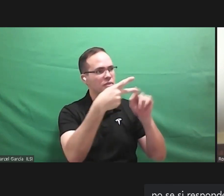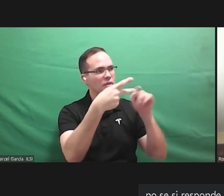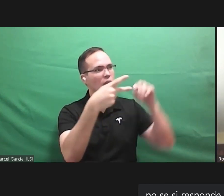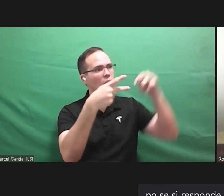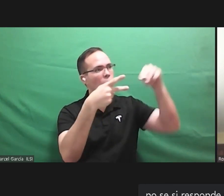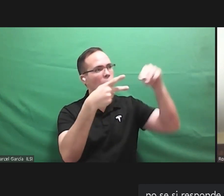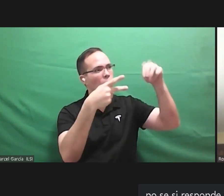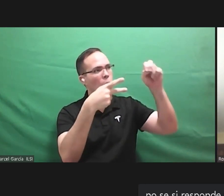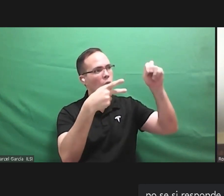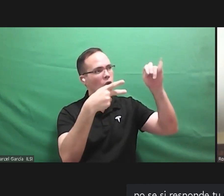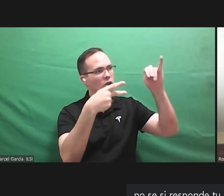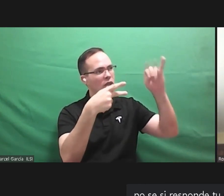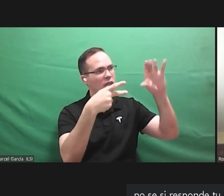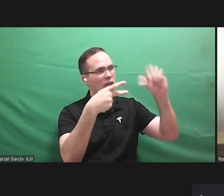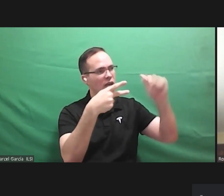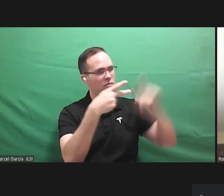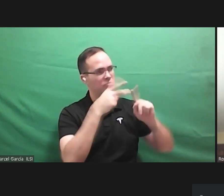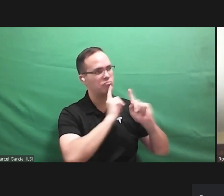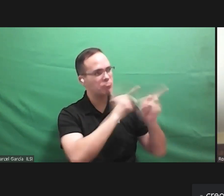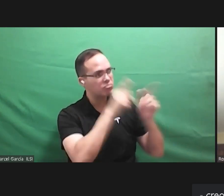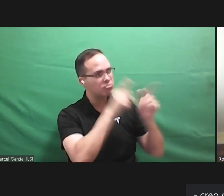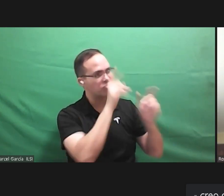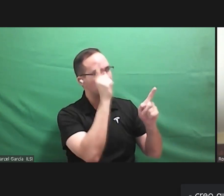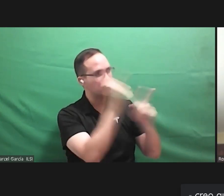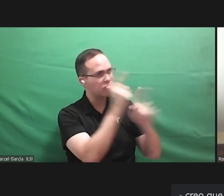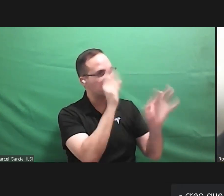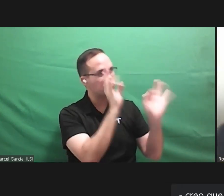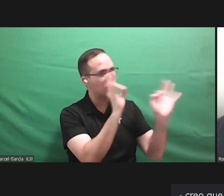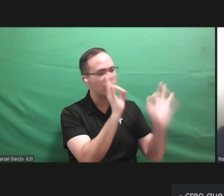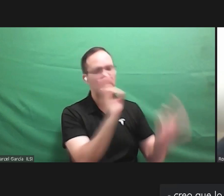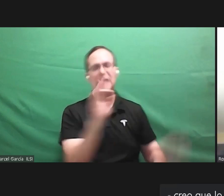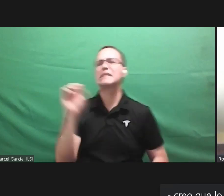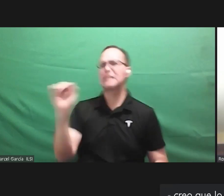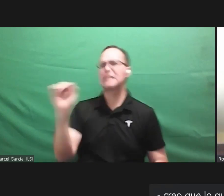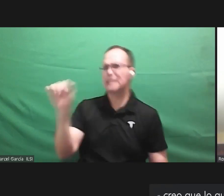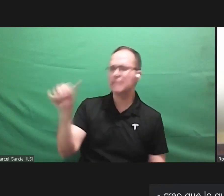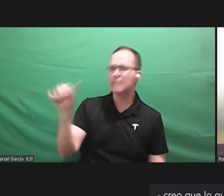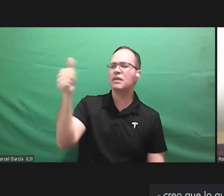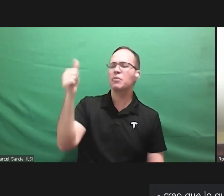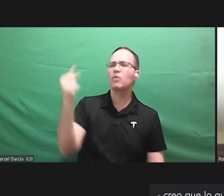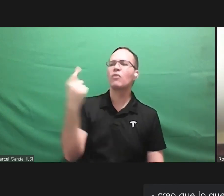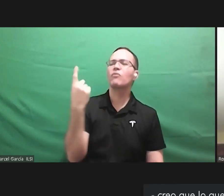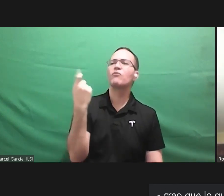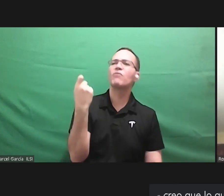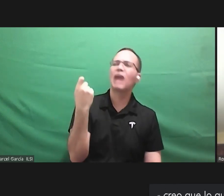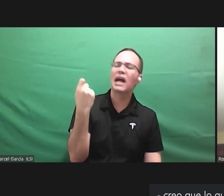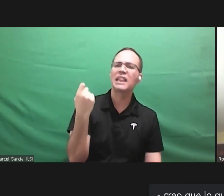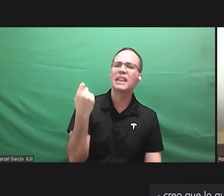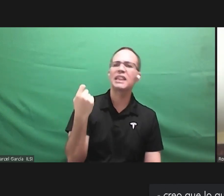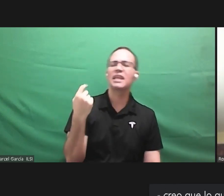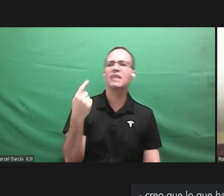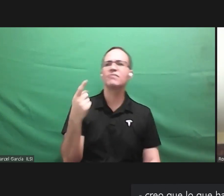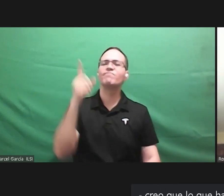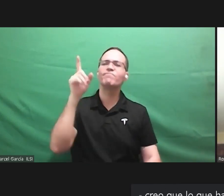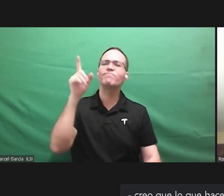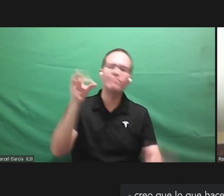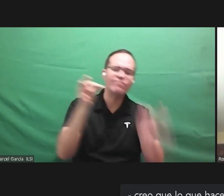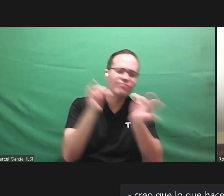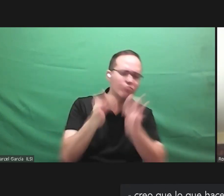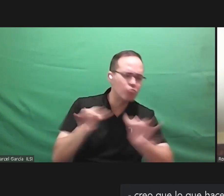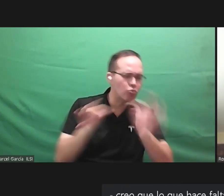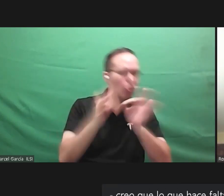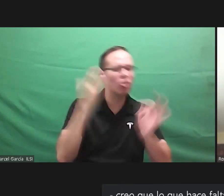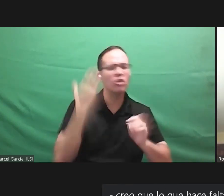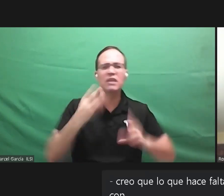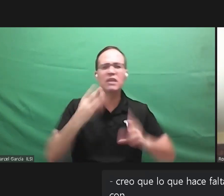Sí, yo creo que lo que hace falta de pronto, Rosario, es mucha más difusión, incluso con las organizaciones, para